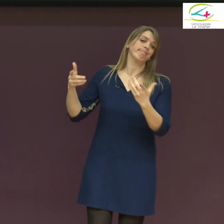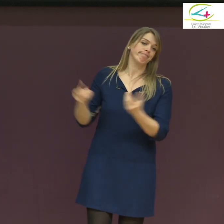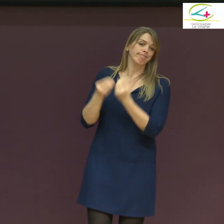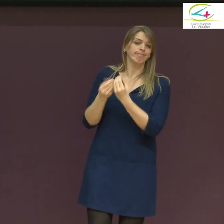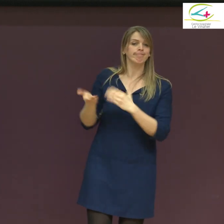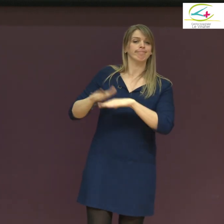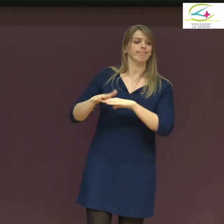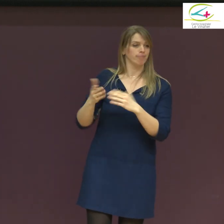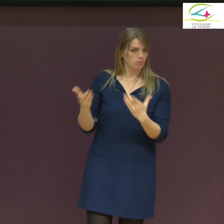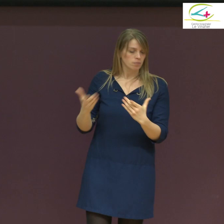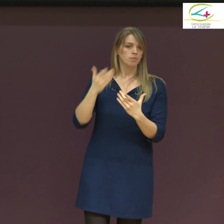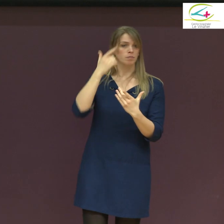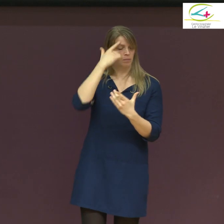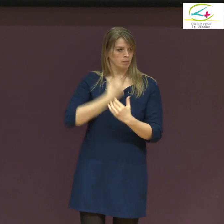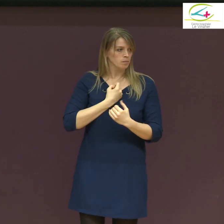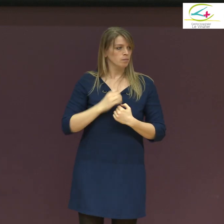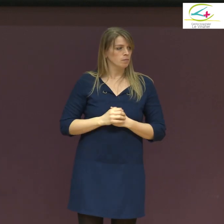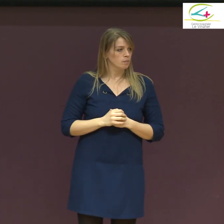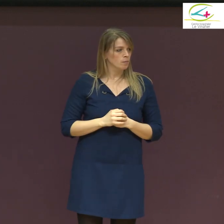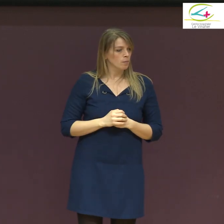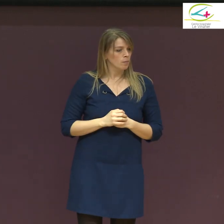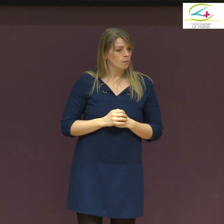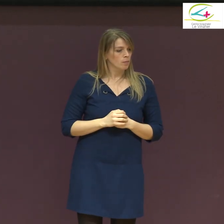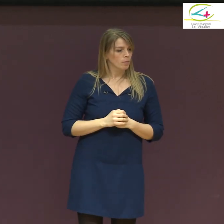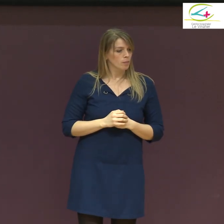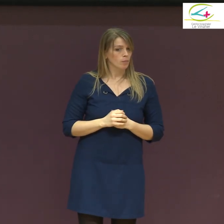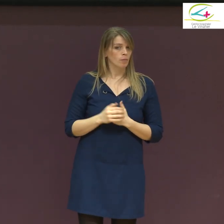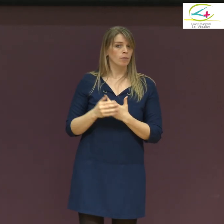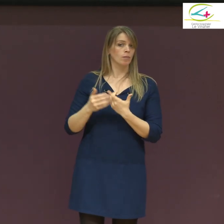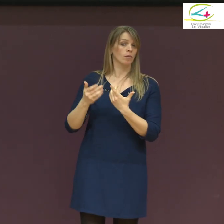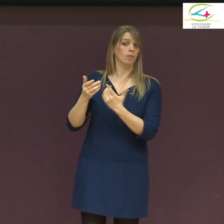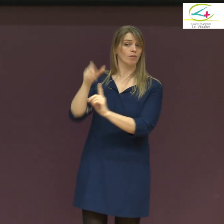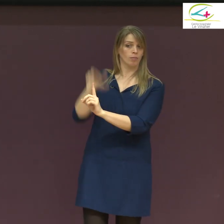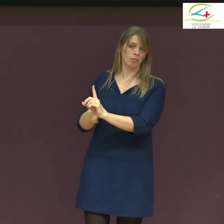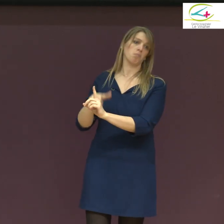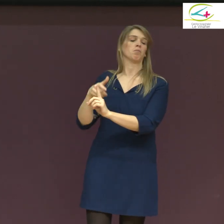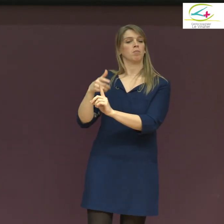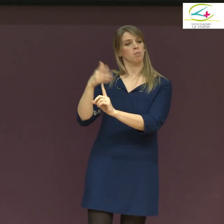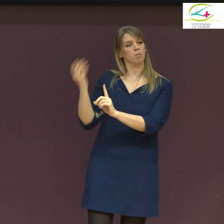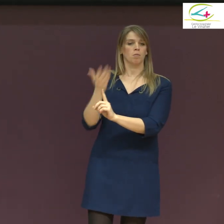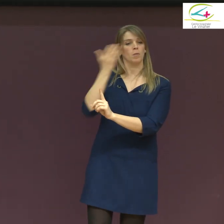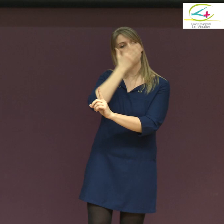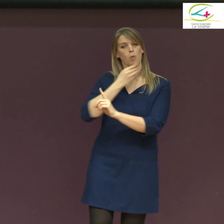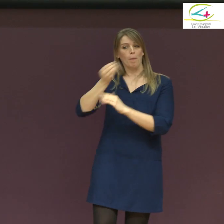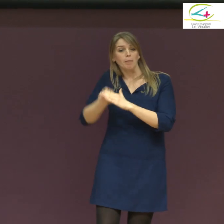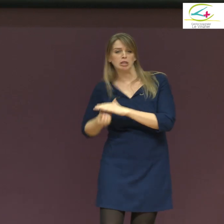suicide, mais qui a, je pense, un beau message à vous délivrer pour